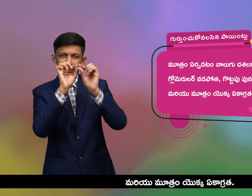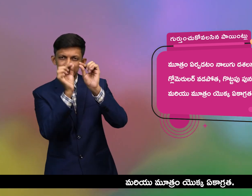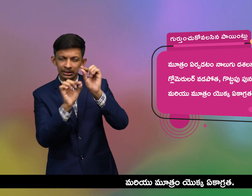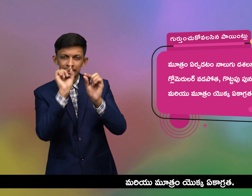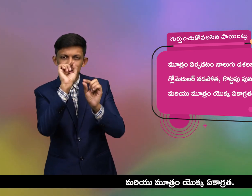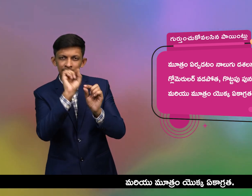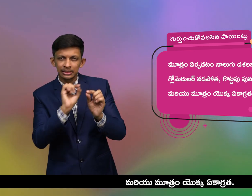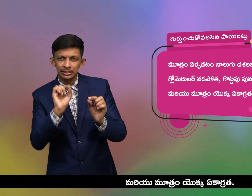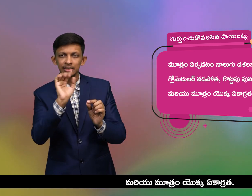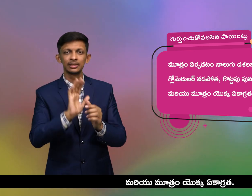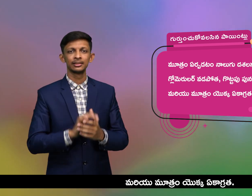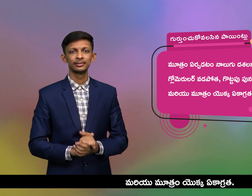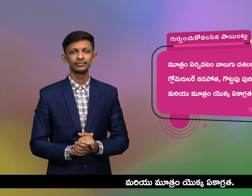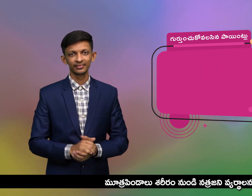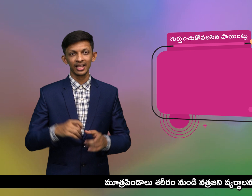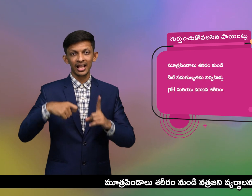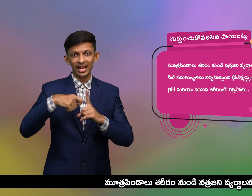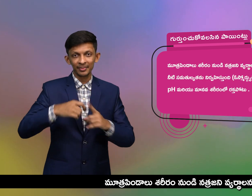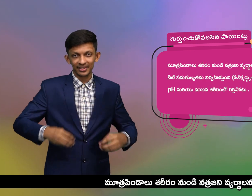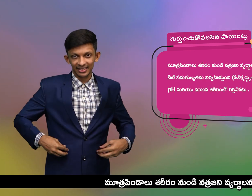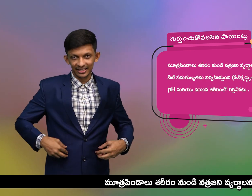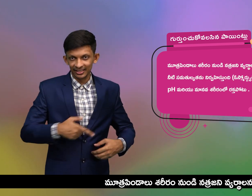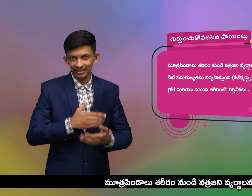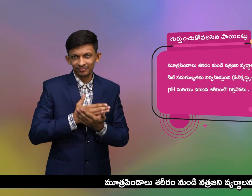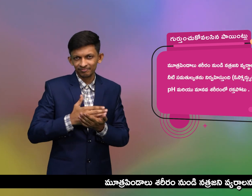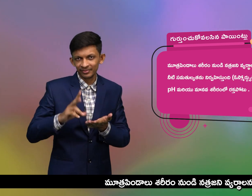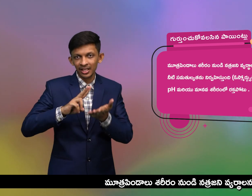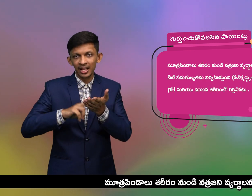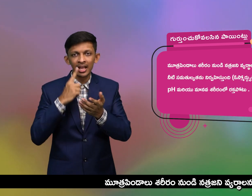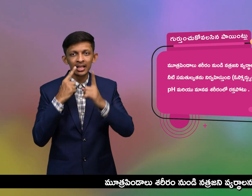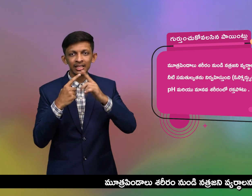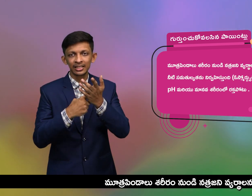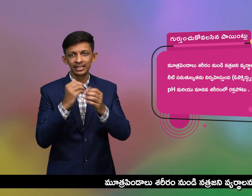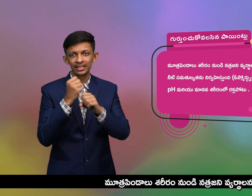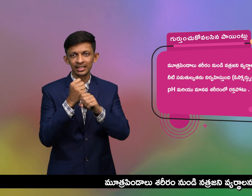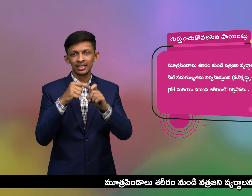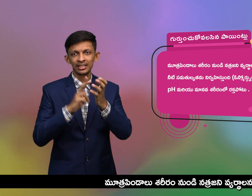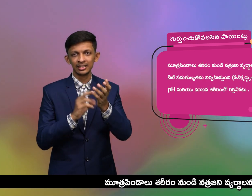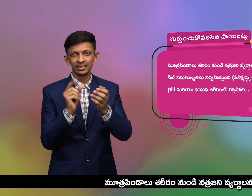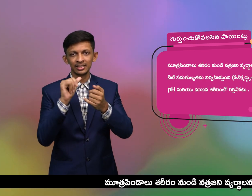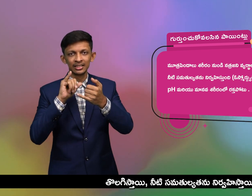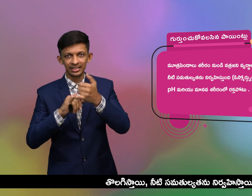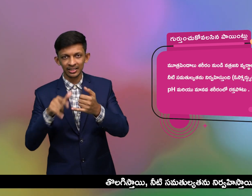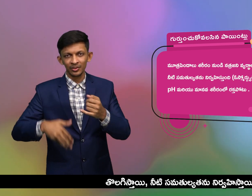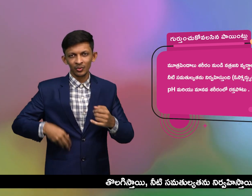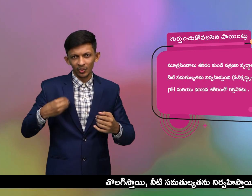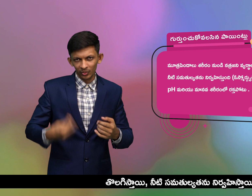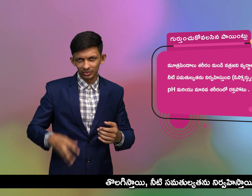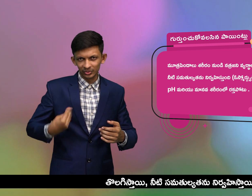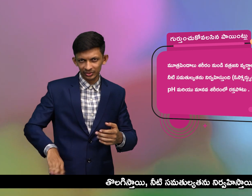మూత్రం యొక్క ఏకాగ్రత. మూత్రపిండాలు శరీరం నుండి నత్రజని వ్యర్థాలను తొలగిస్తాయి,